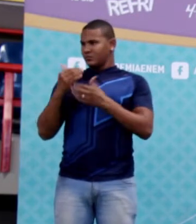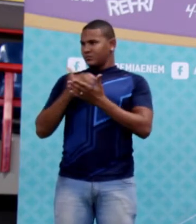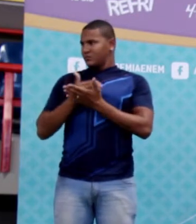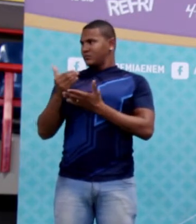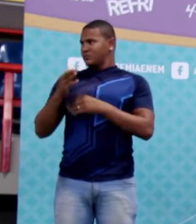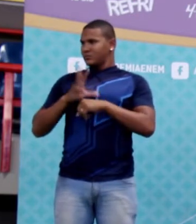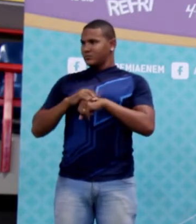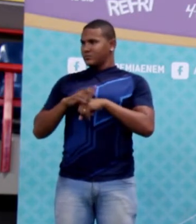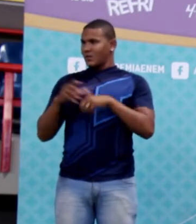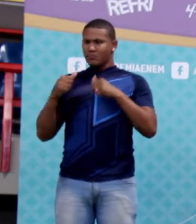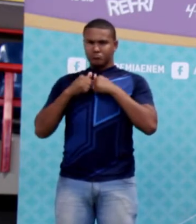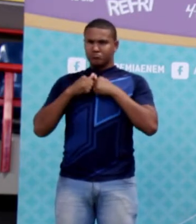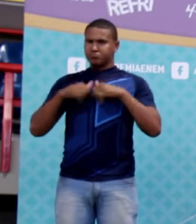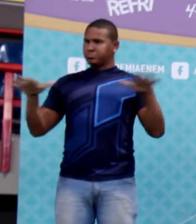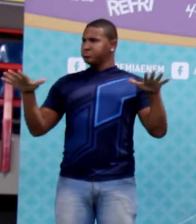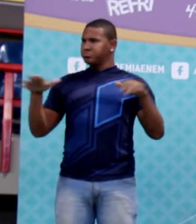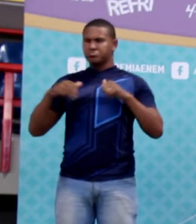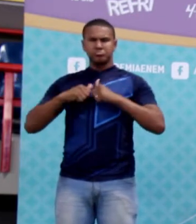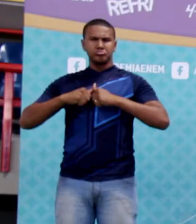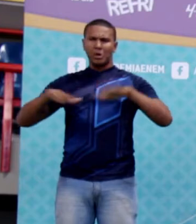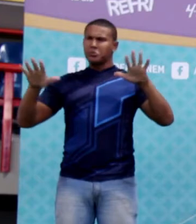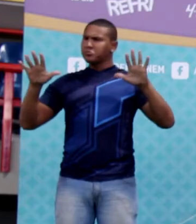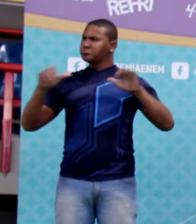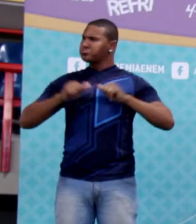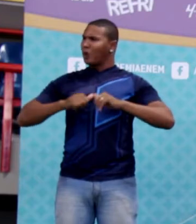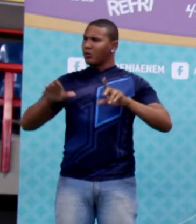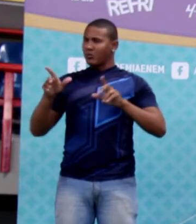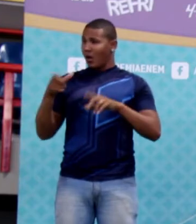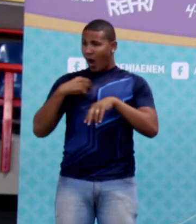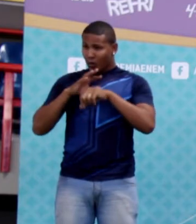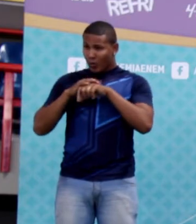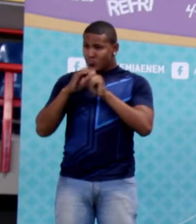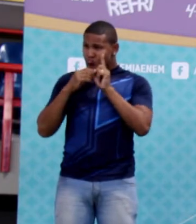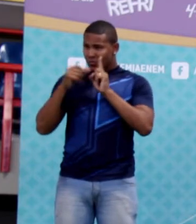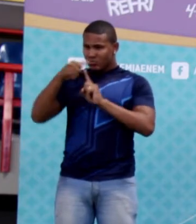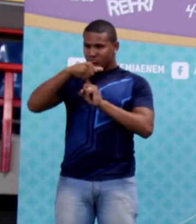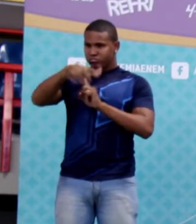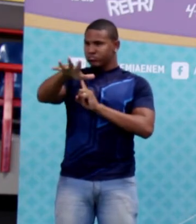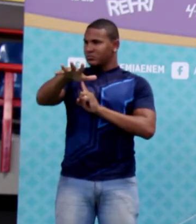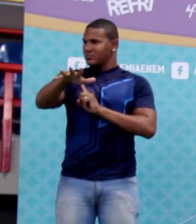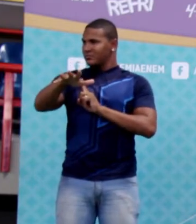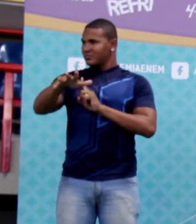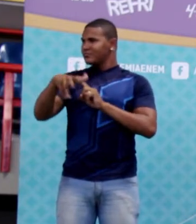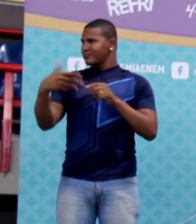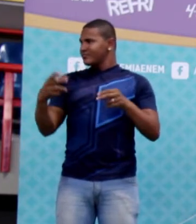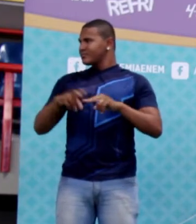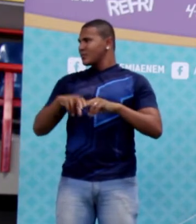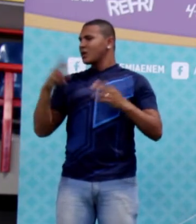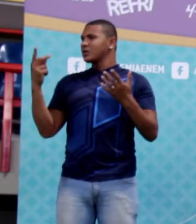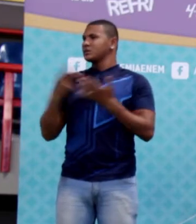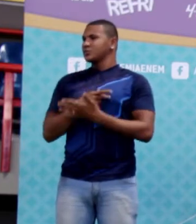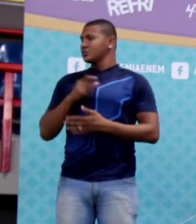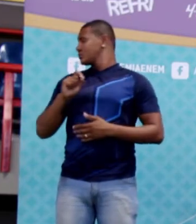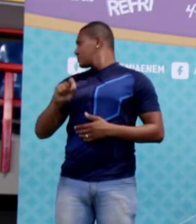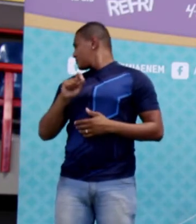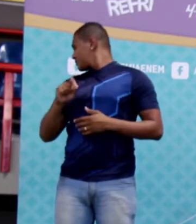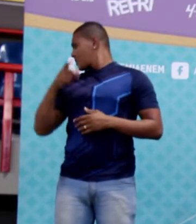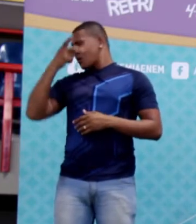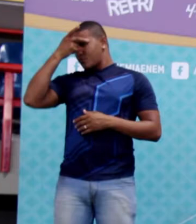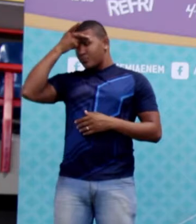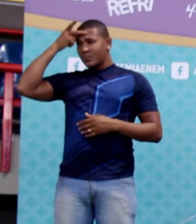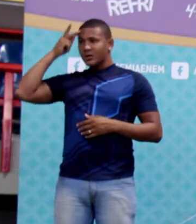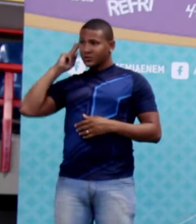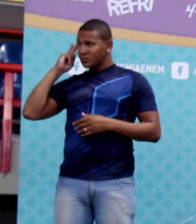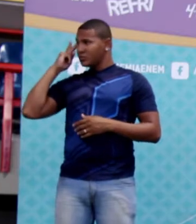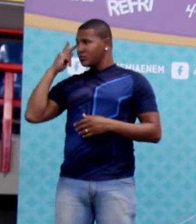e apareceram as epidemias. E o que acontecia? A pessoa ficava doente e não ia